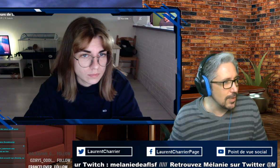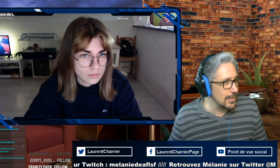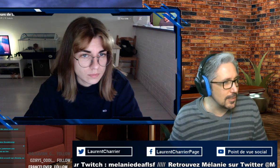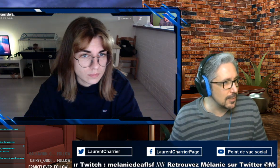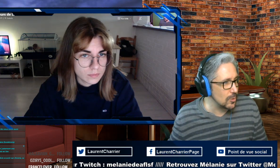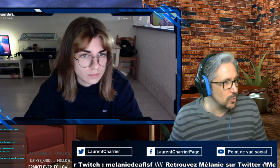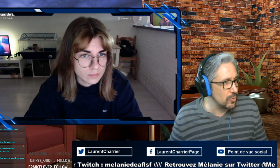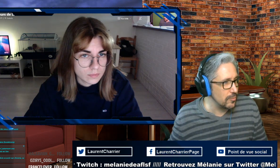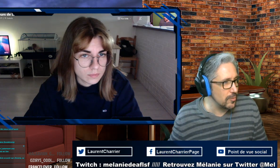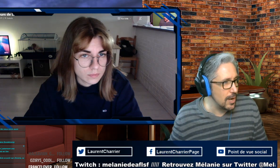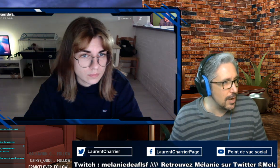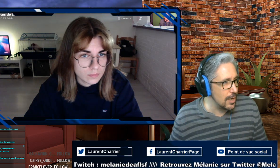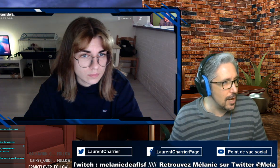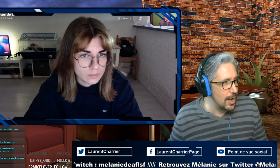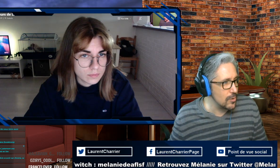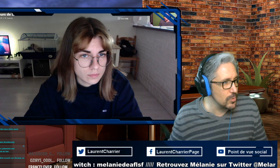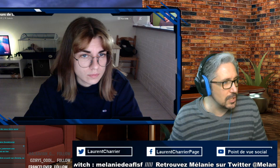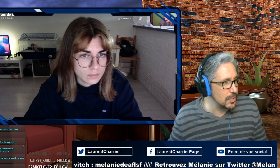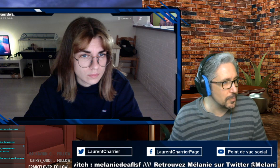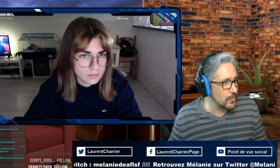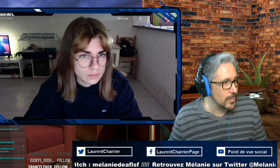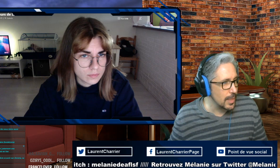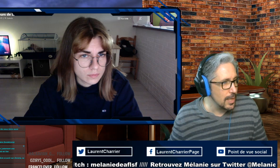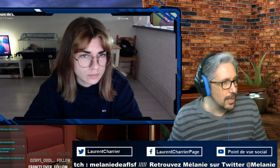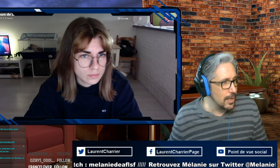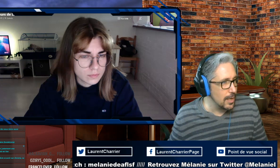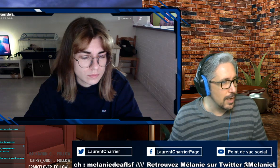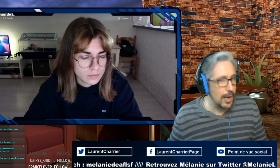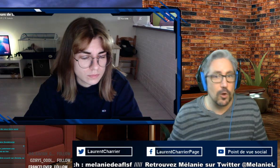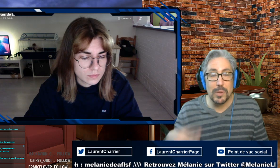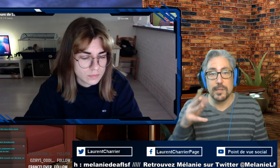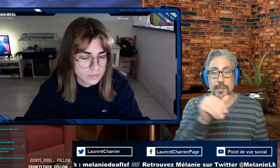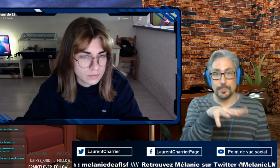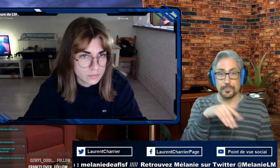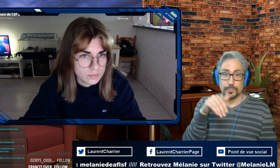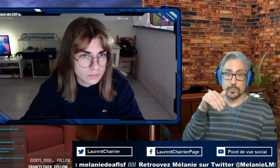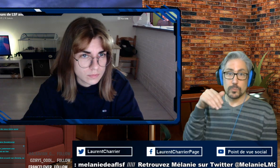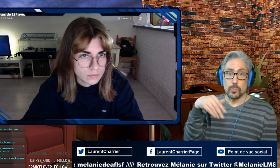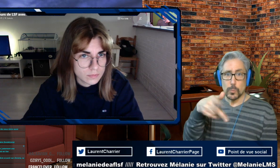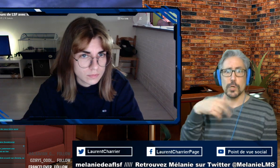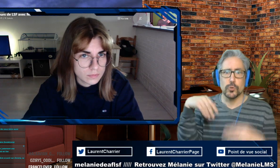pour rigoler, c'est surtout pour voir. Ah oui. Alors Mélanie,